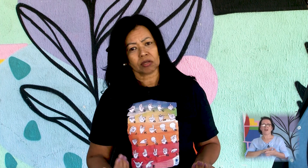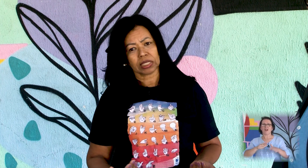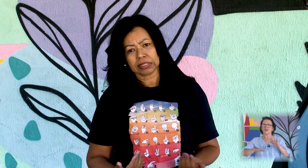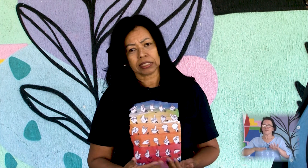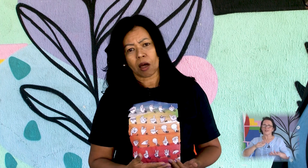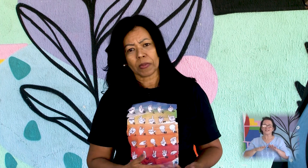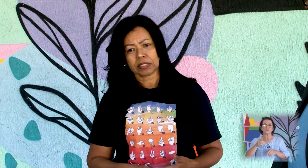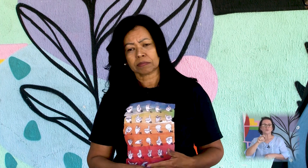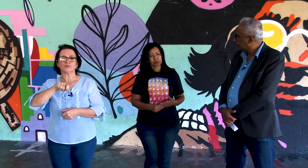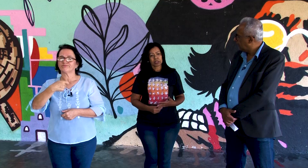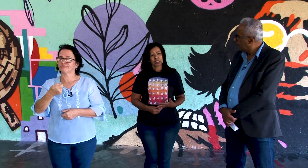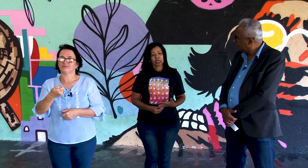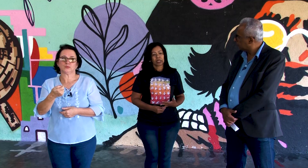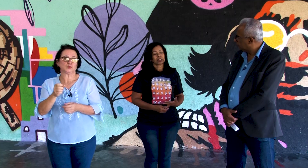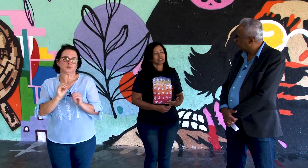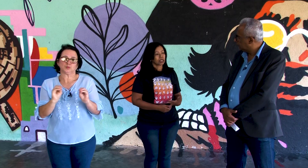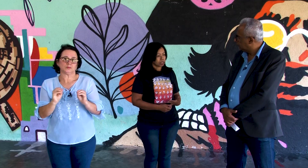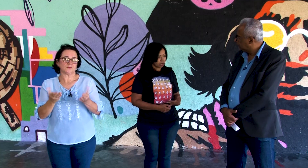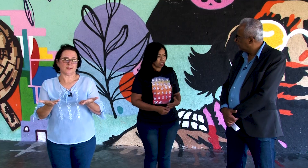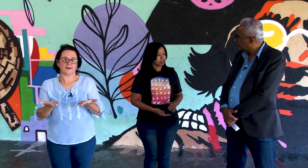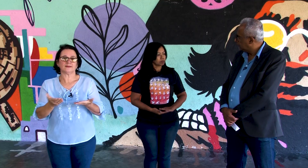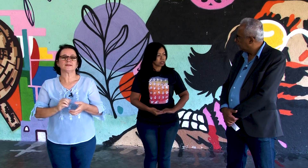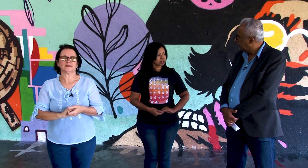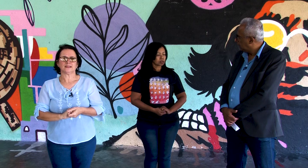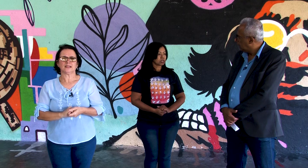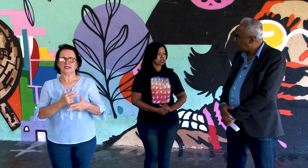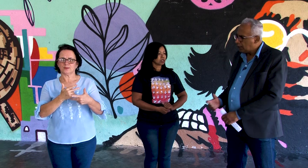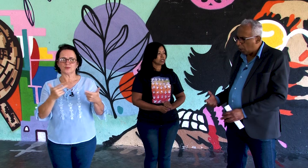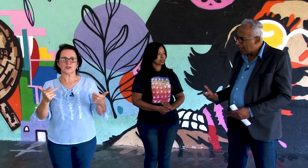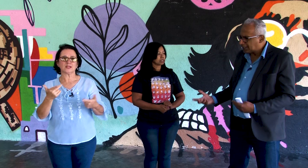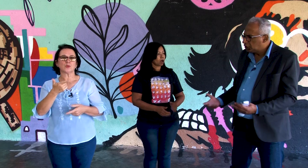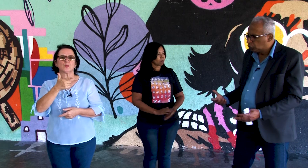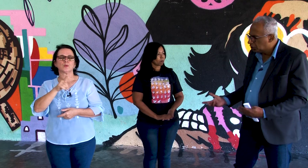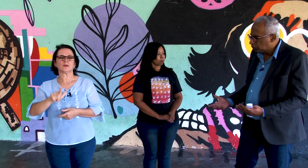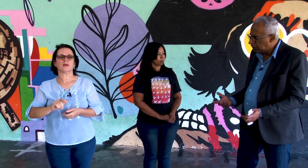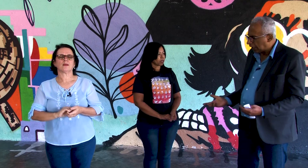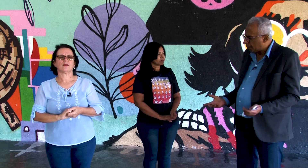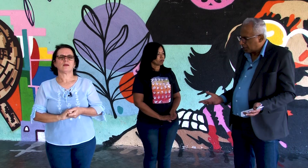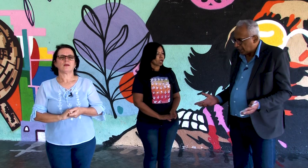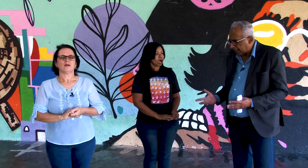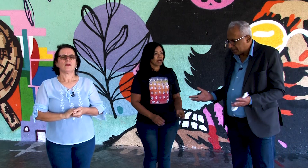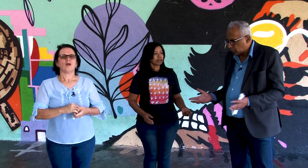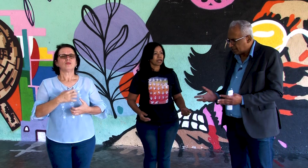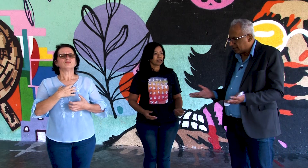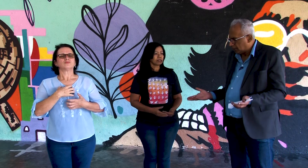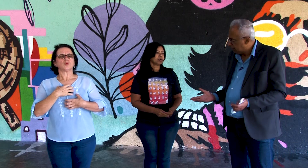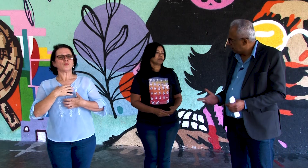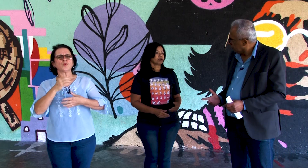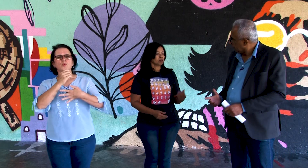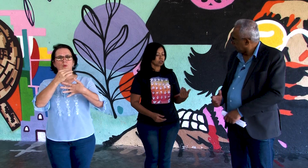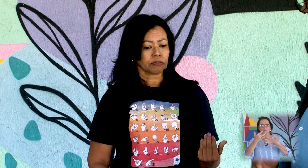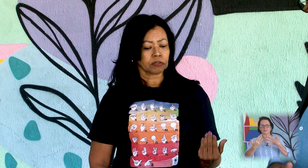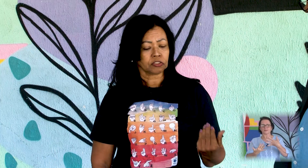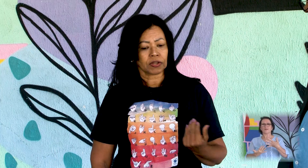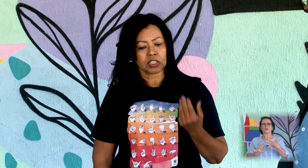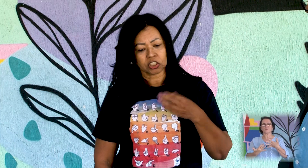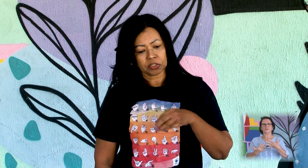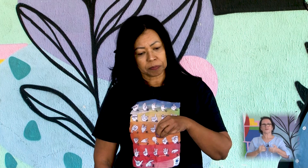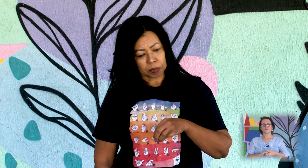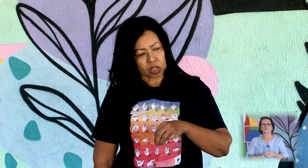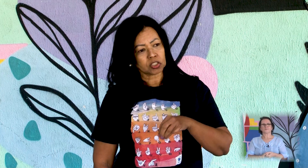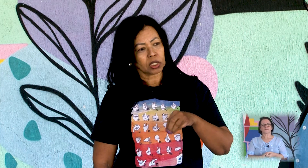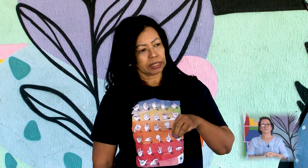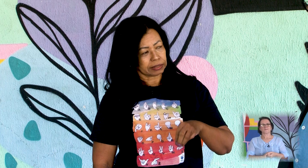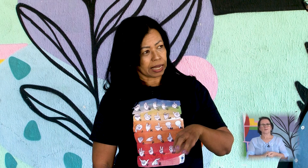coisas que não tem sinal mesmo. É mesmo? Tem muitas coisas e aí, que não tem sinal. E aí, qual é a atitude do intérprete naquela situação? Então, é como eu estou te falando, a